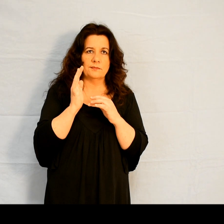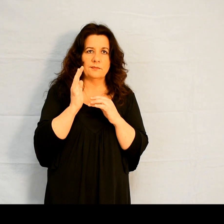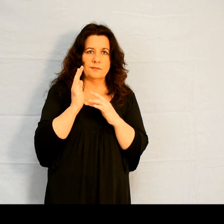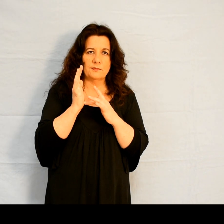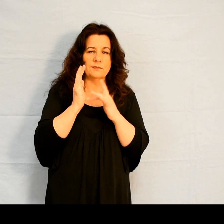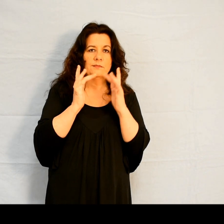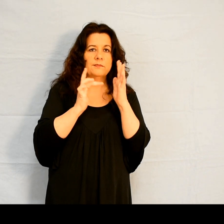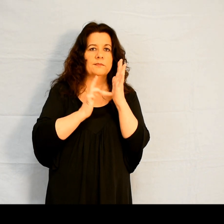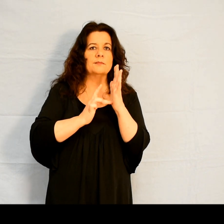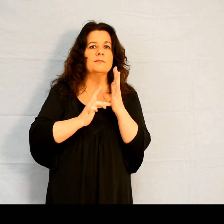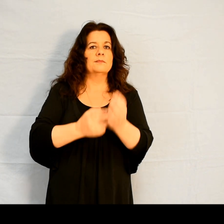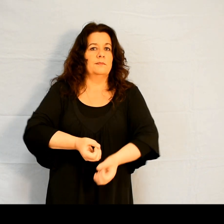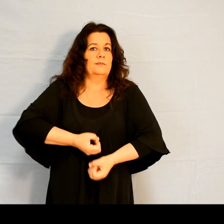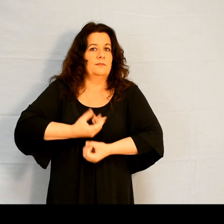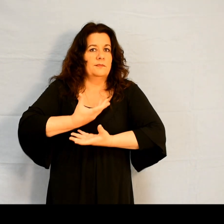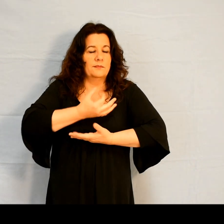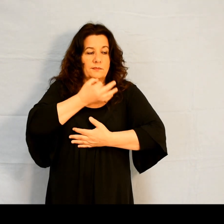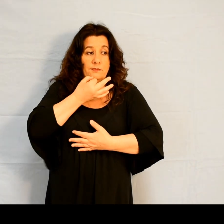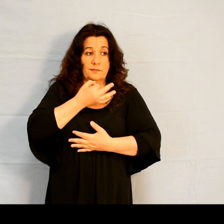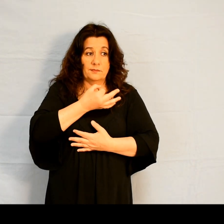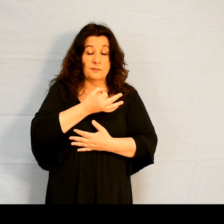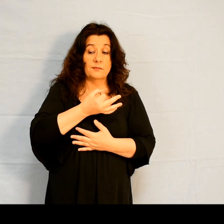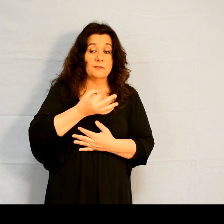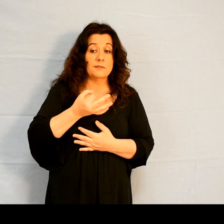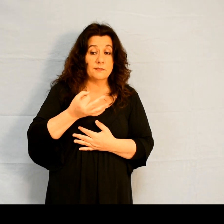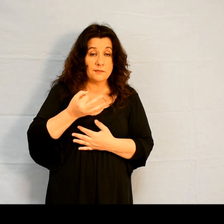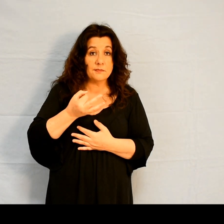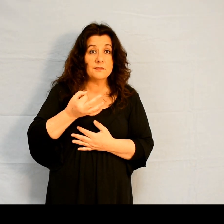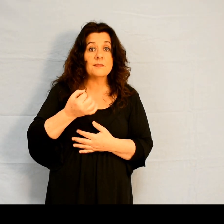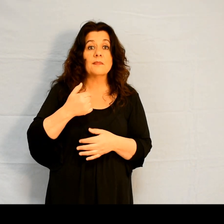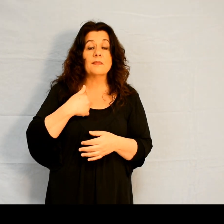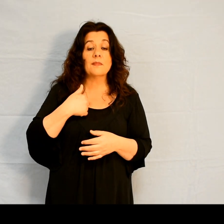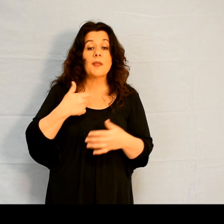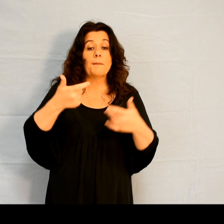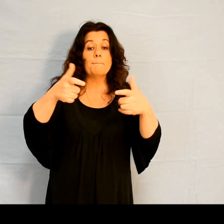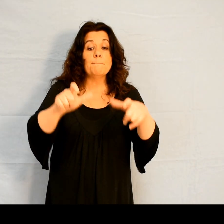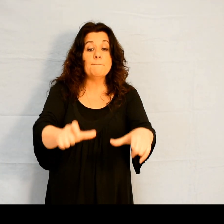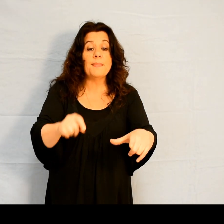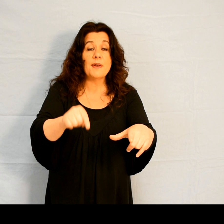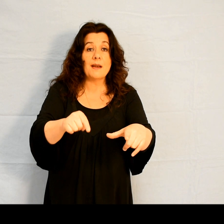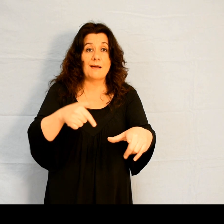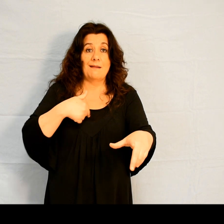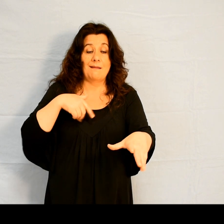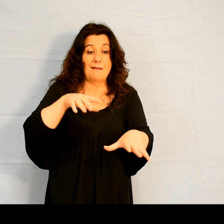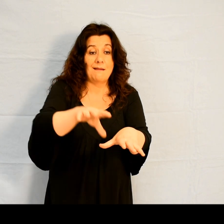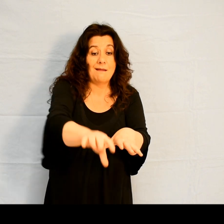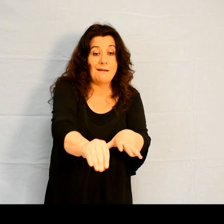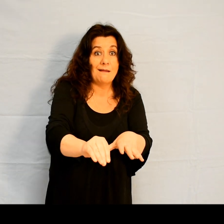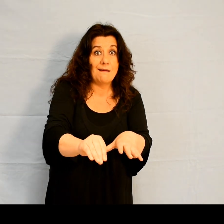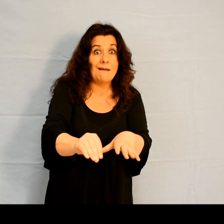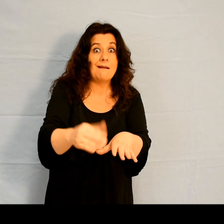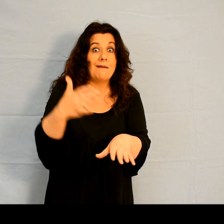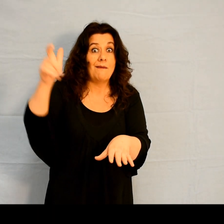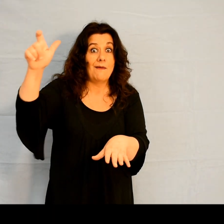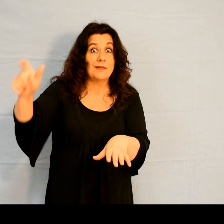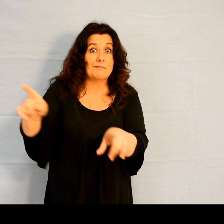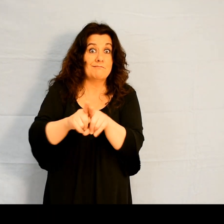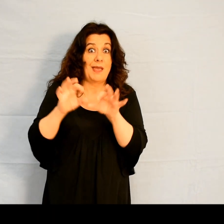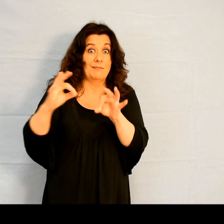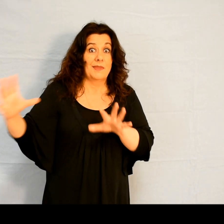Prenant la parole, il dit : « Celui qui s'est servi au plat en même temps que moi, celui-là